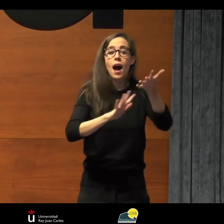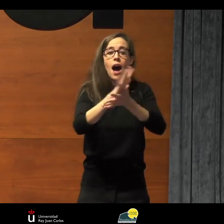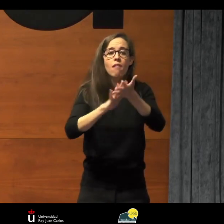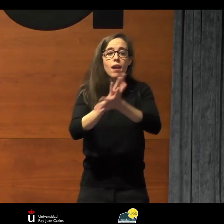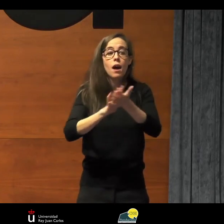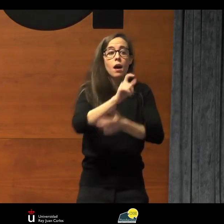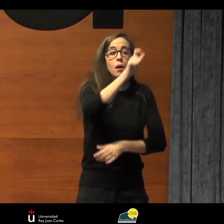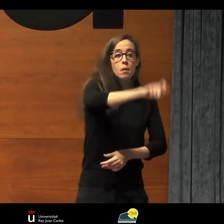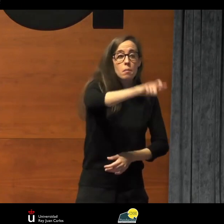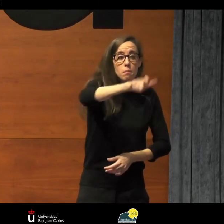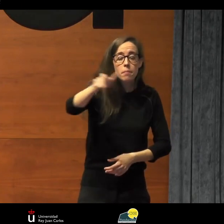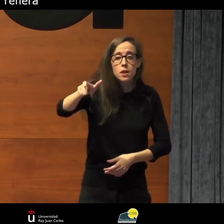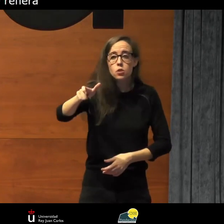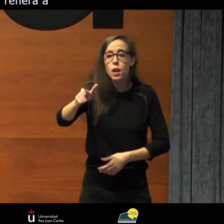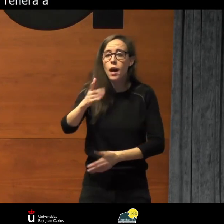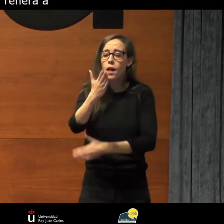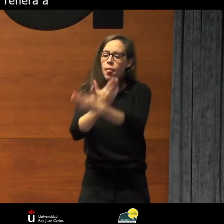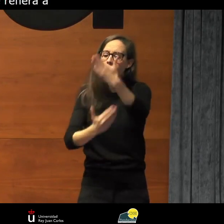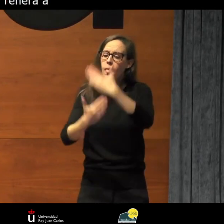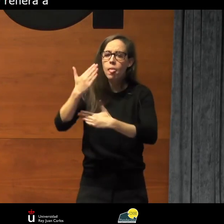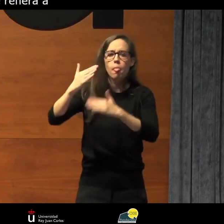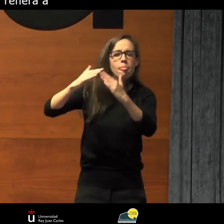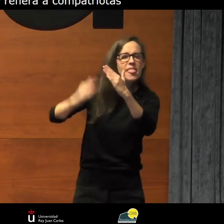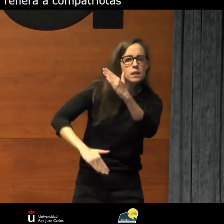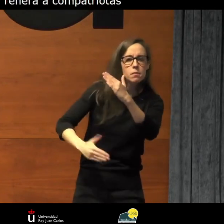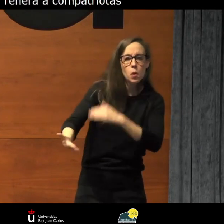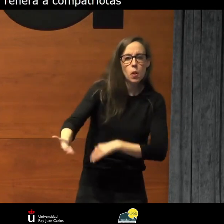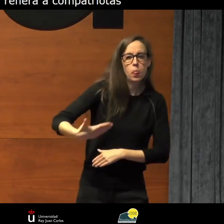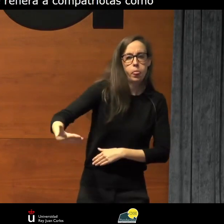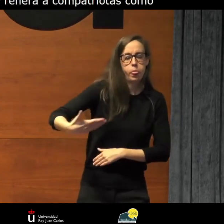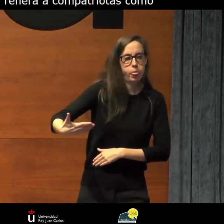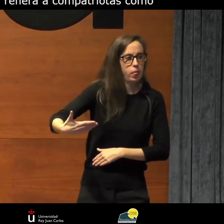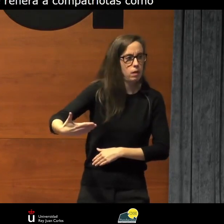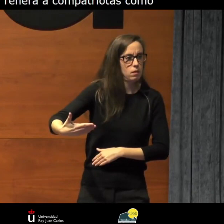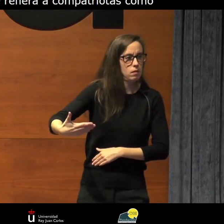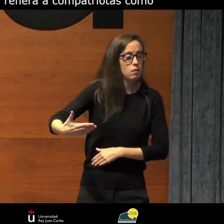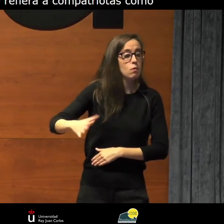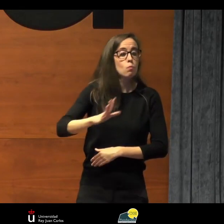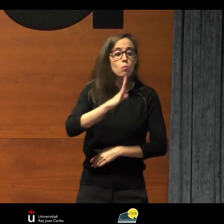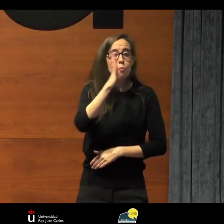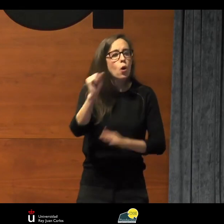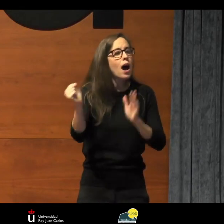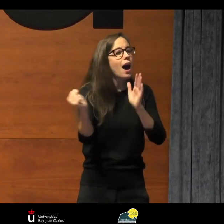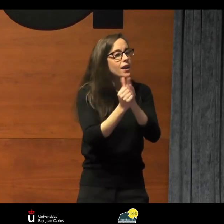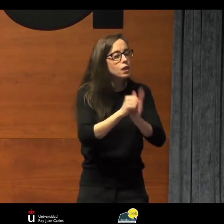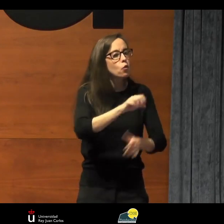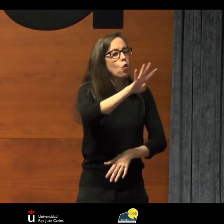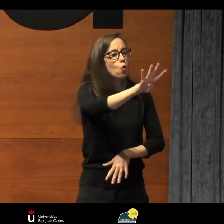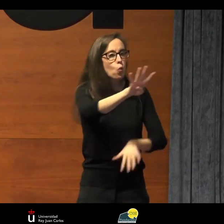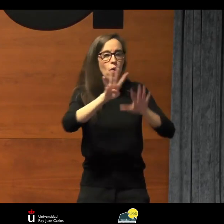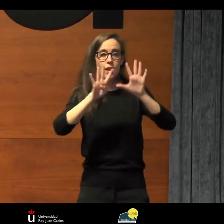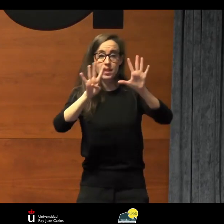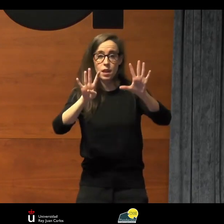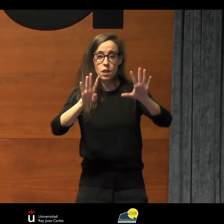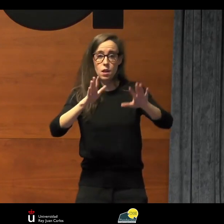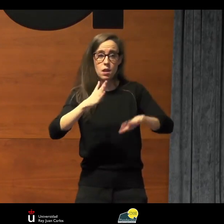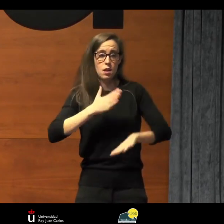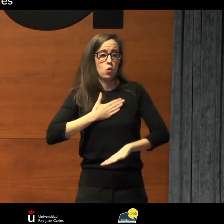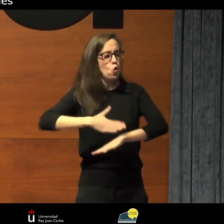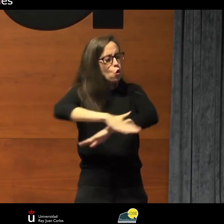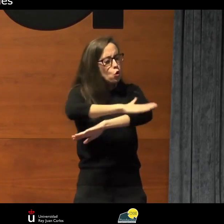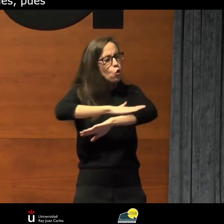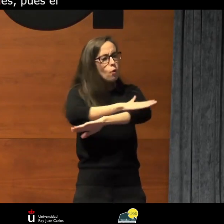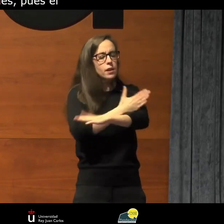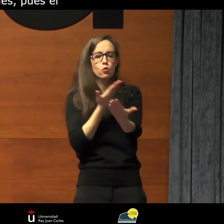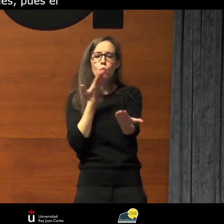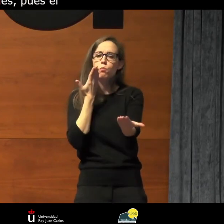disminuidos. Esta reforma va mucho más allá, pues el nuevo artículo 49 que propone el Gobierno